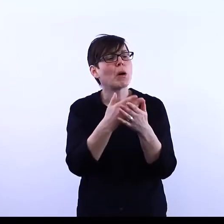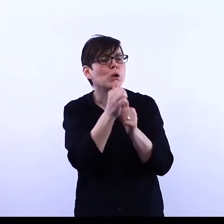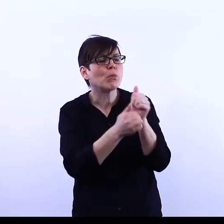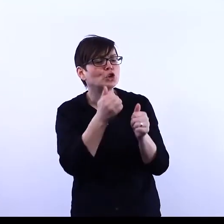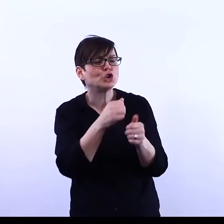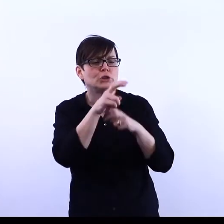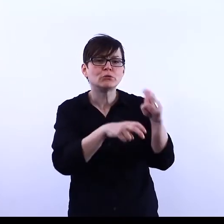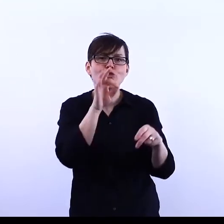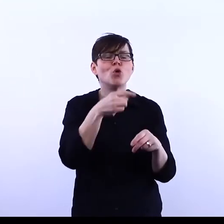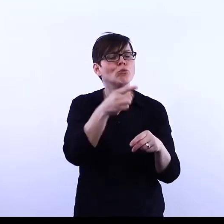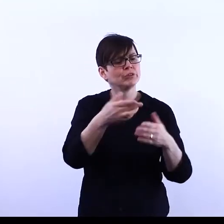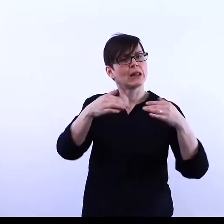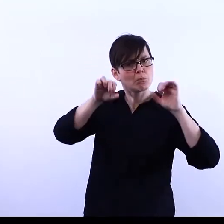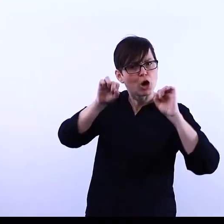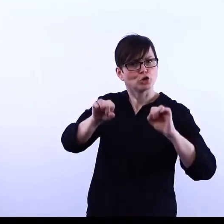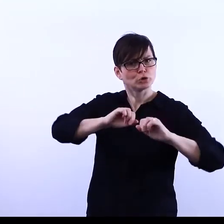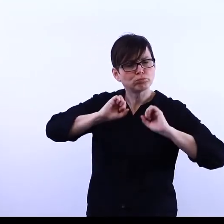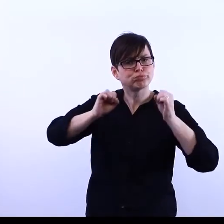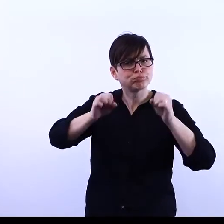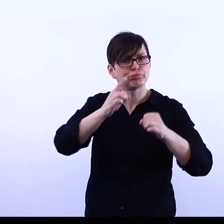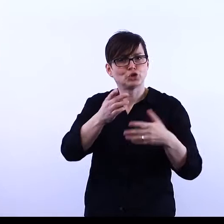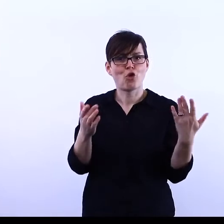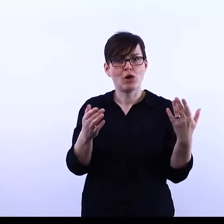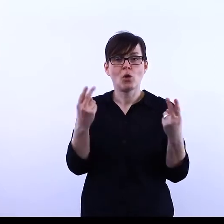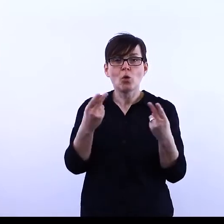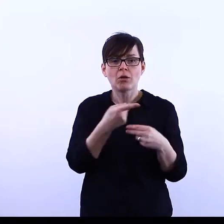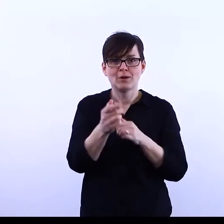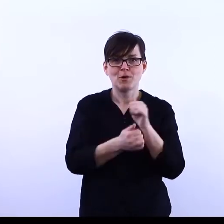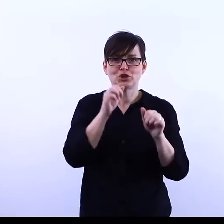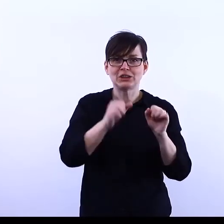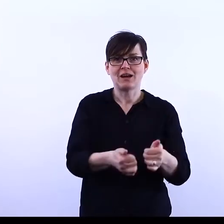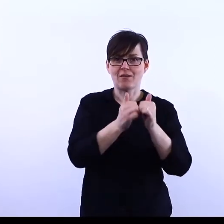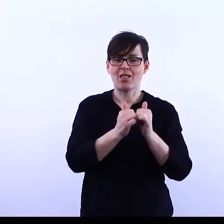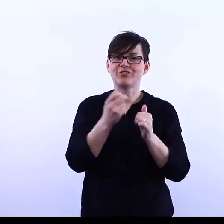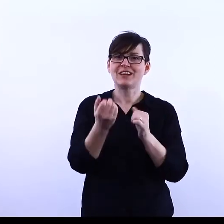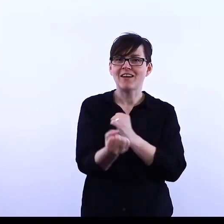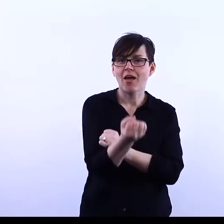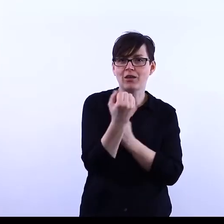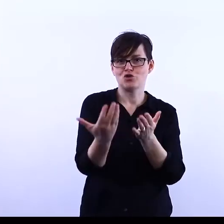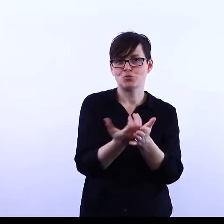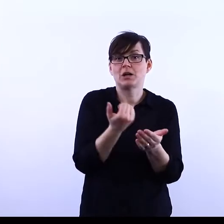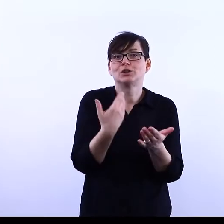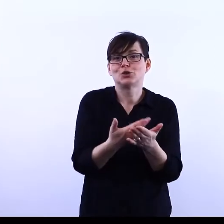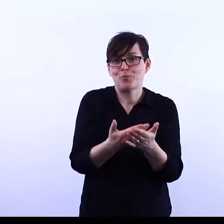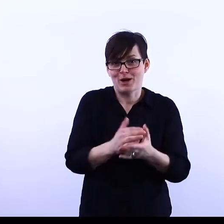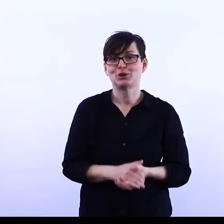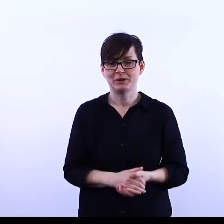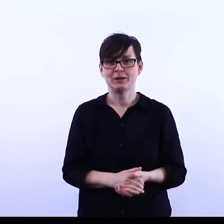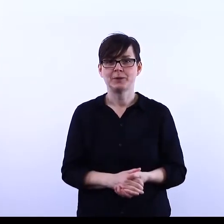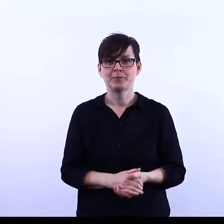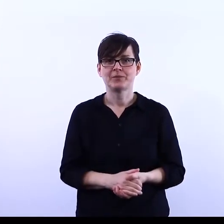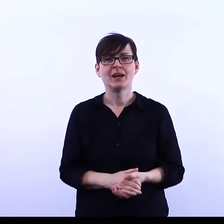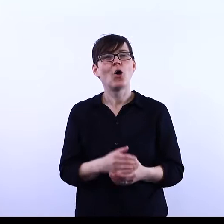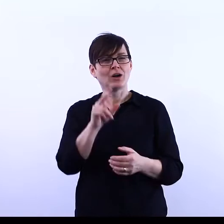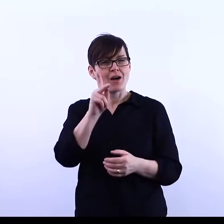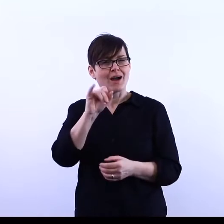oder eben auch dabei helfen, Energie einzusparen. Und interessanterweise hat KI immer besonders dann einen